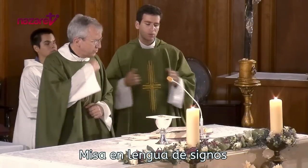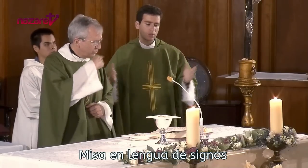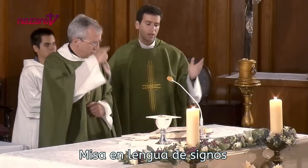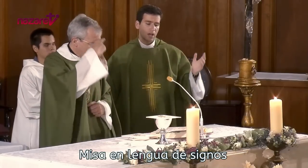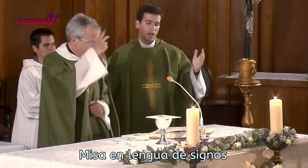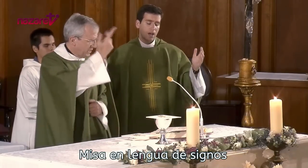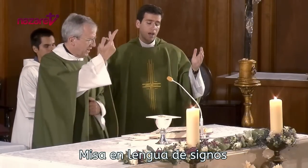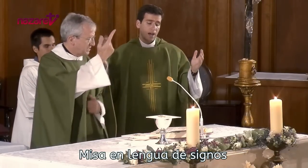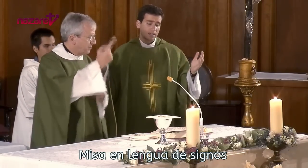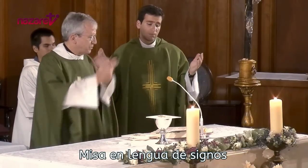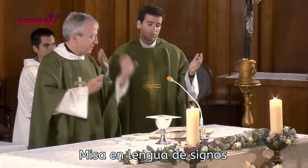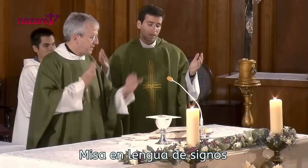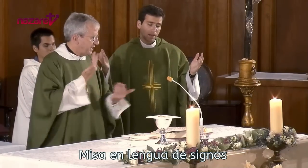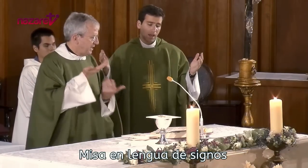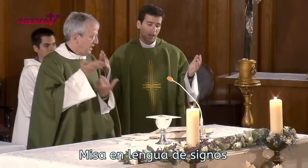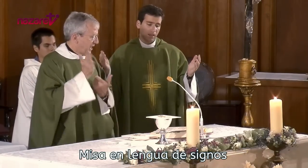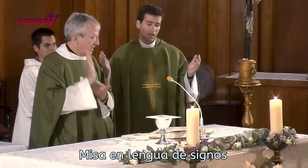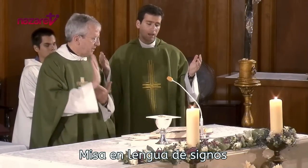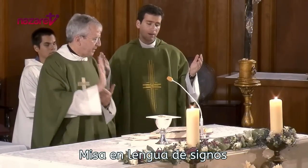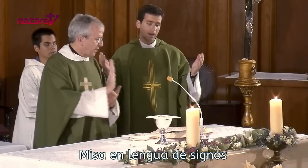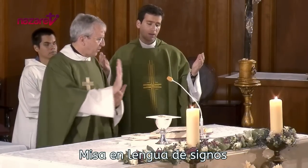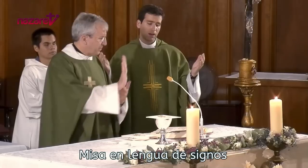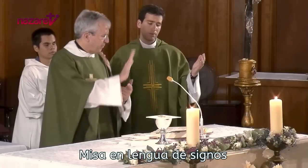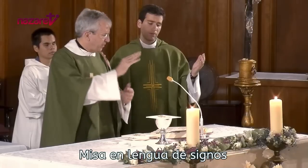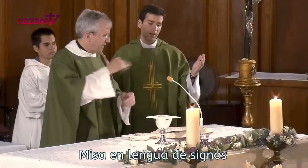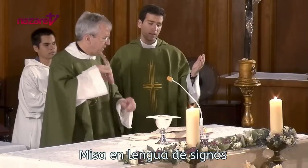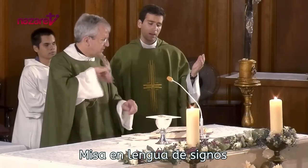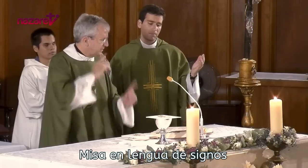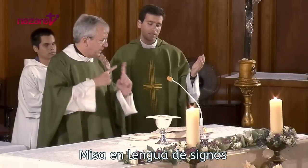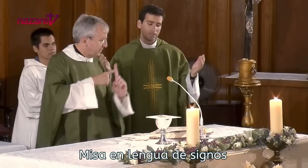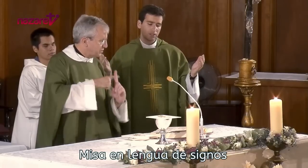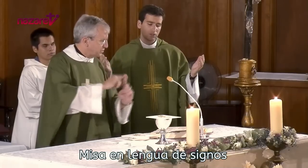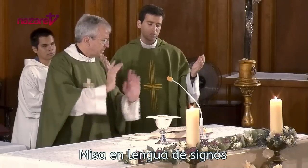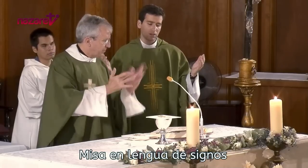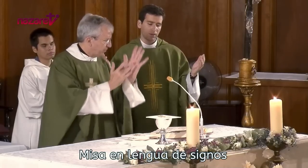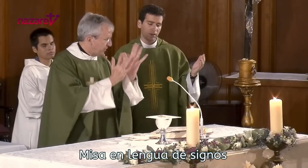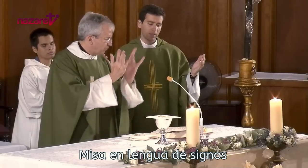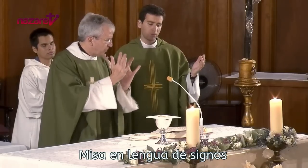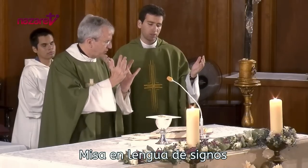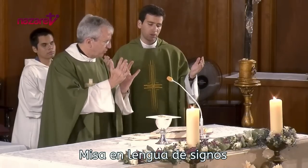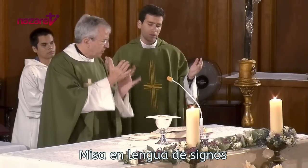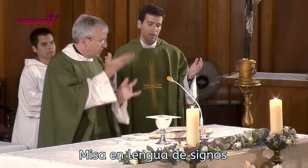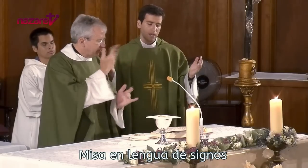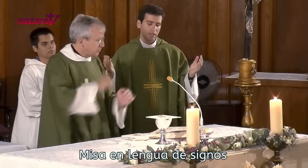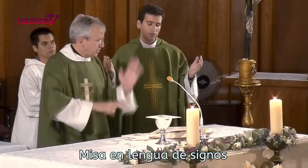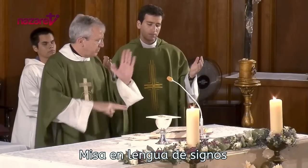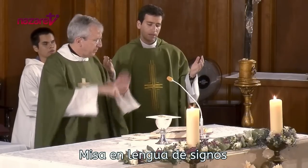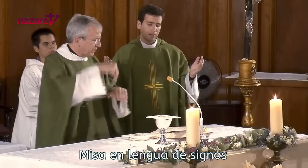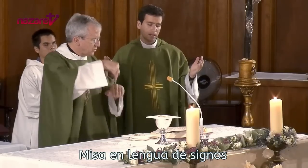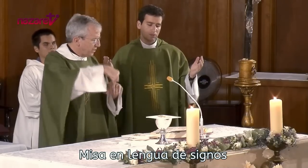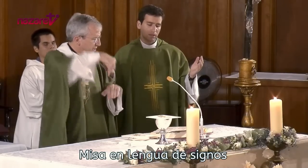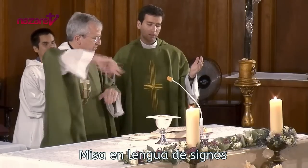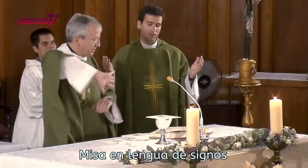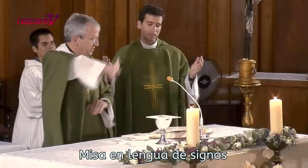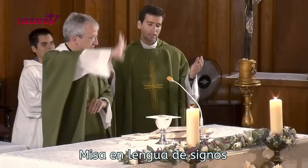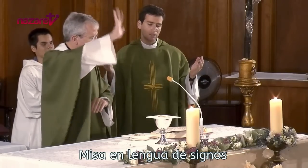Jesús. Así pues, Padre, al celebrar ahora el memorial de la pasión salvadora de tu Hijo, de su admirable resurrección y ascensión al